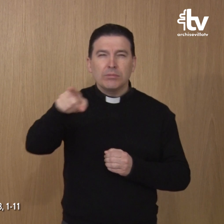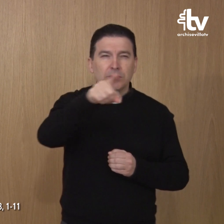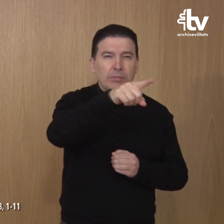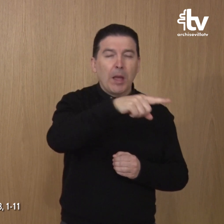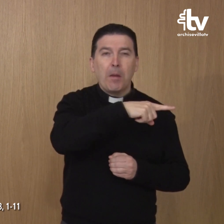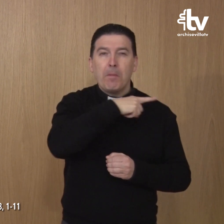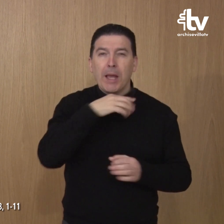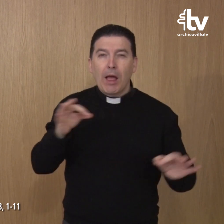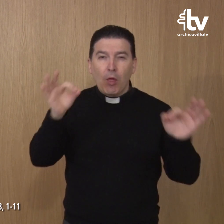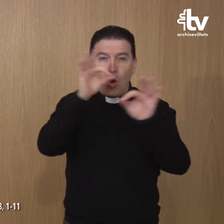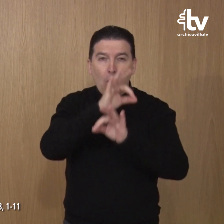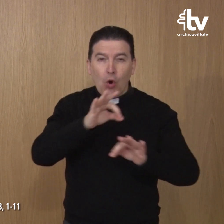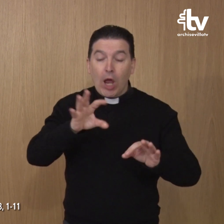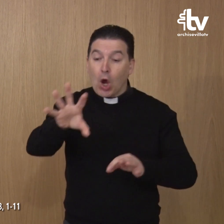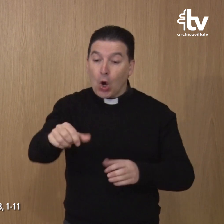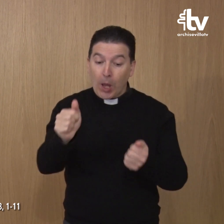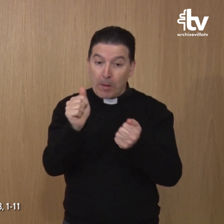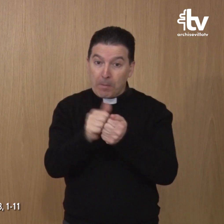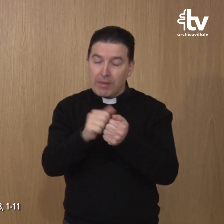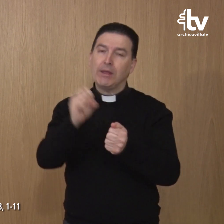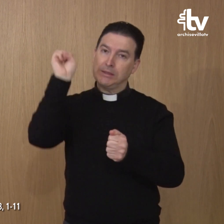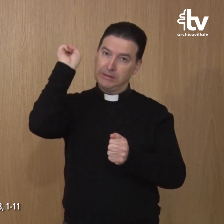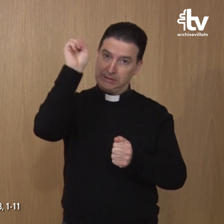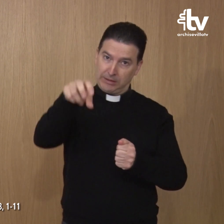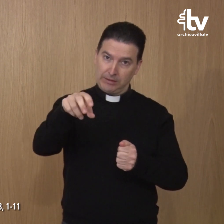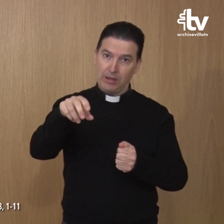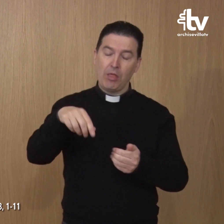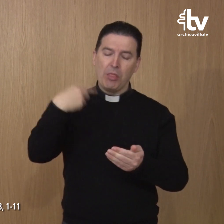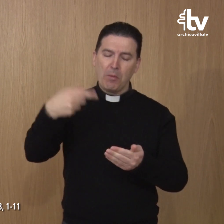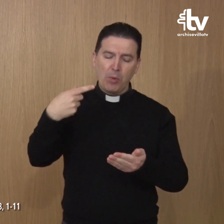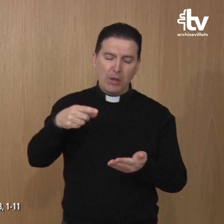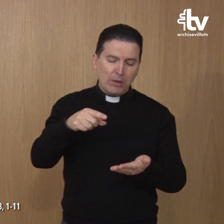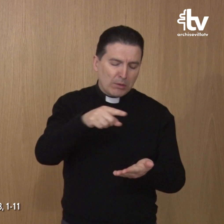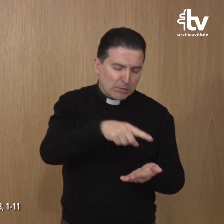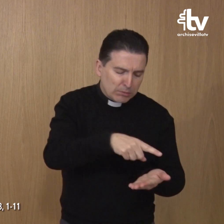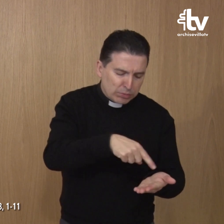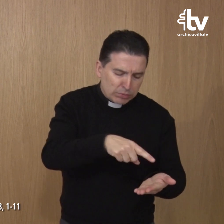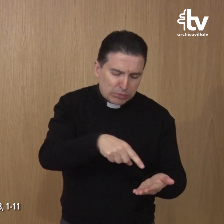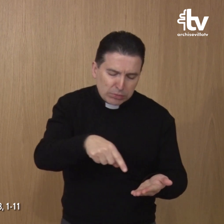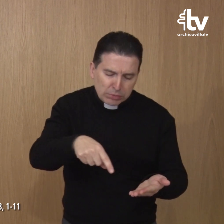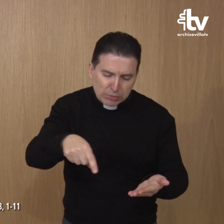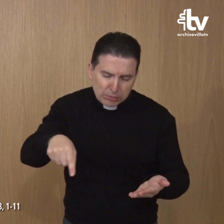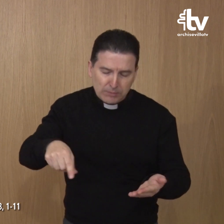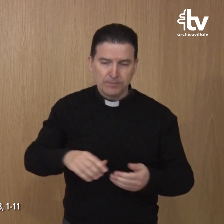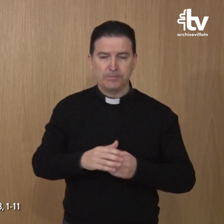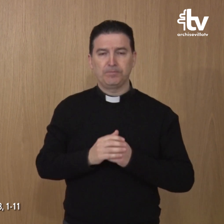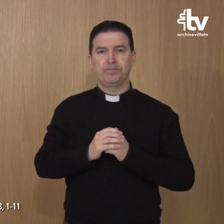El que esté sin pecado, que le tire la primera piedra. Inclinándose otra vez, siguió escribiendo.